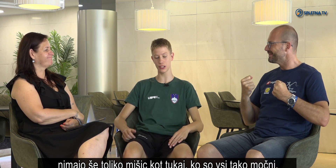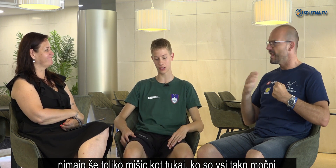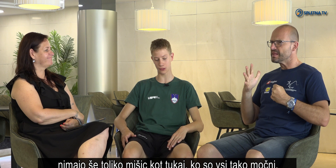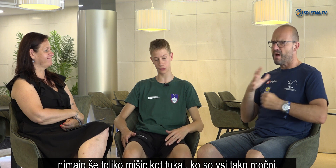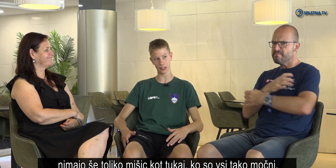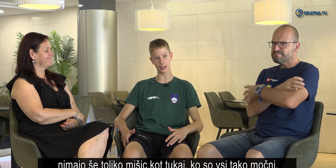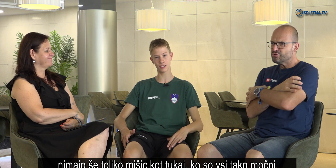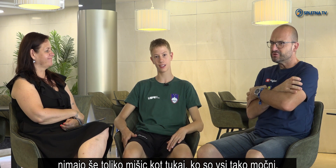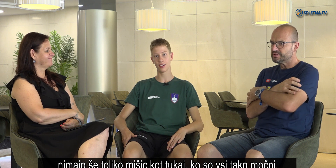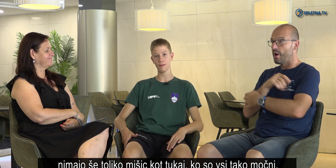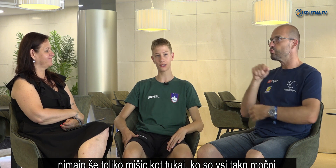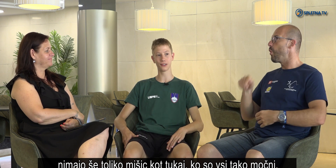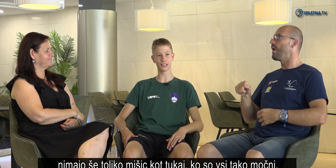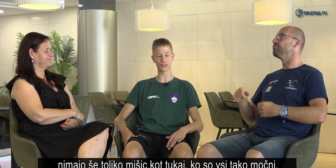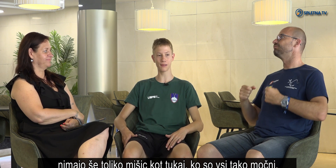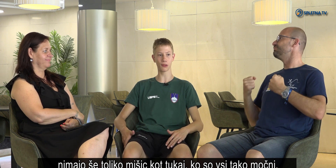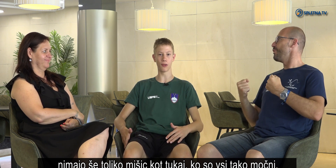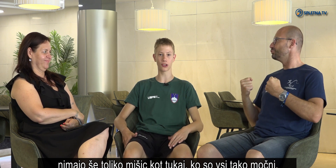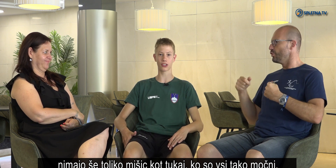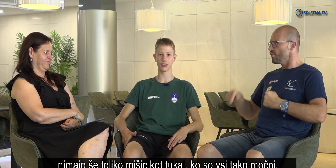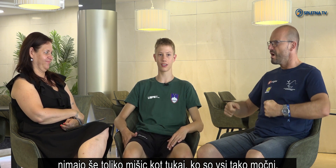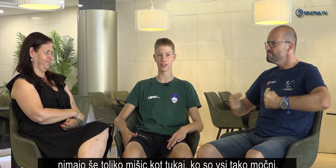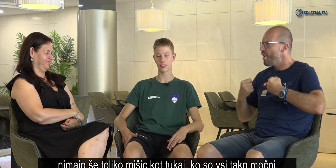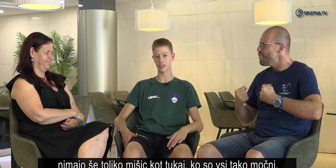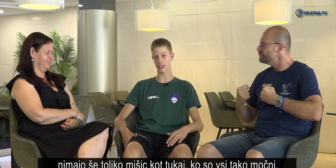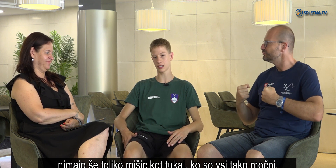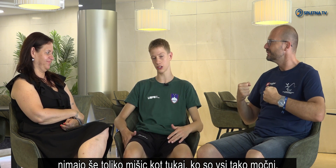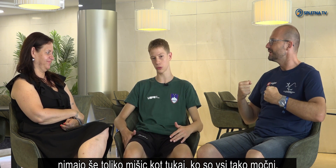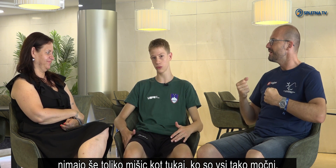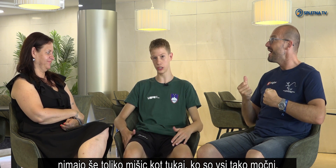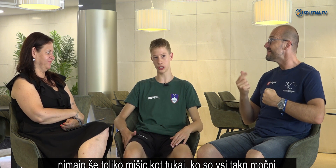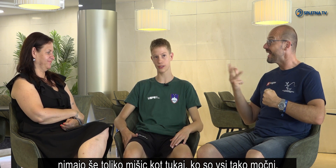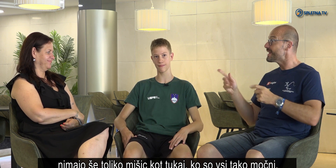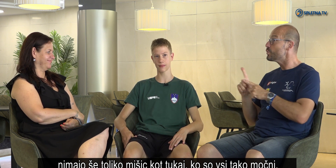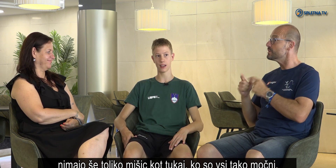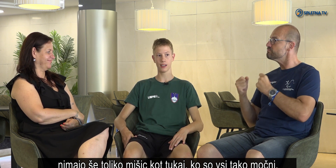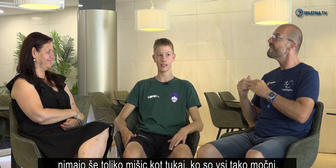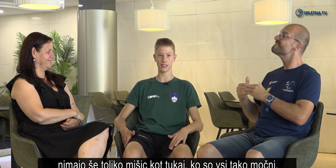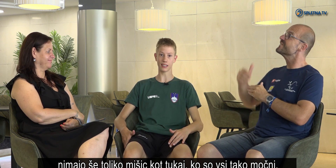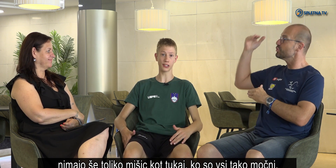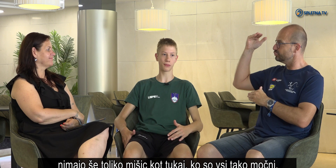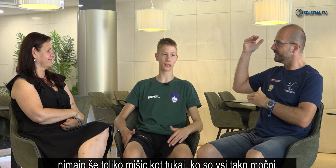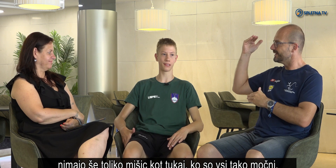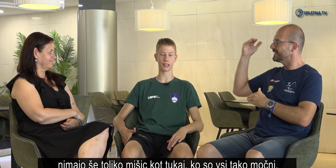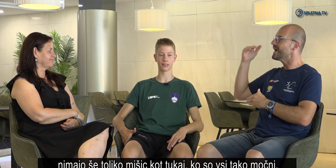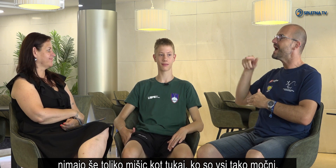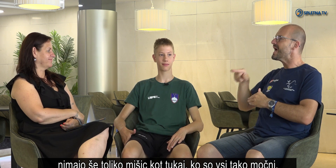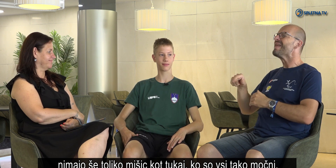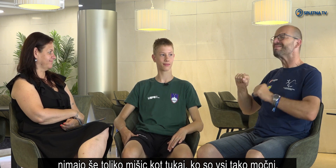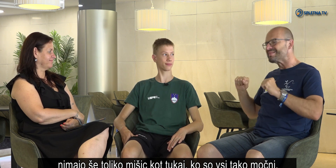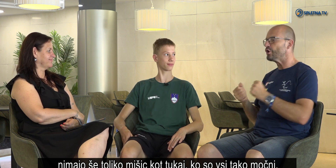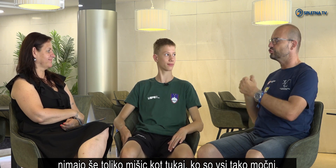tako mišic kot tukaj, ne. Pač tukaj so vsi bolj močni, nekateri so tudi višji in je težje proti njim